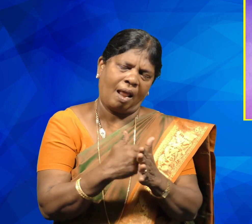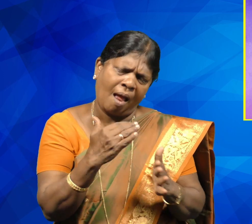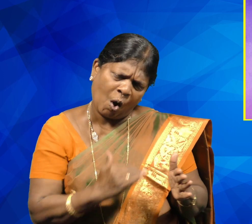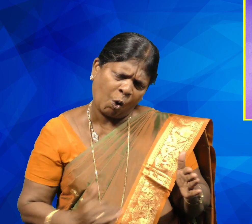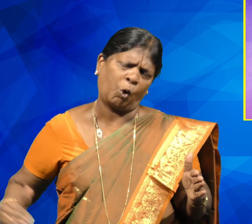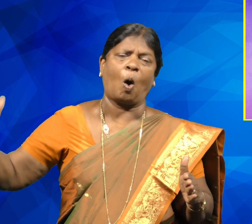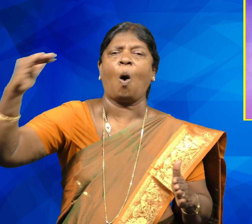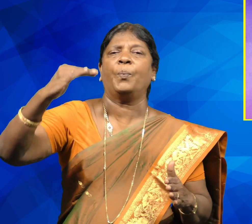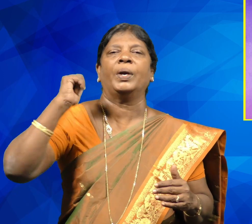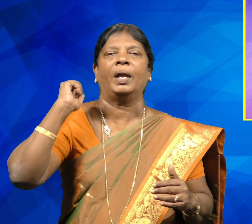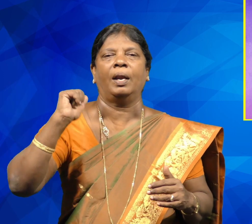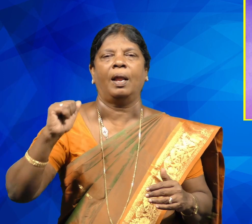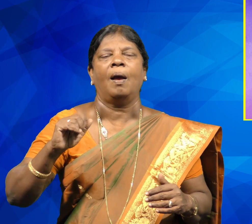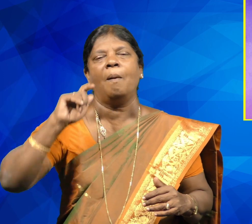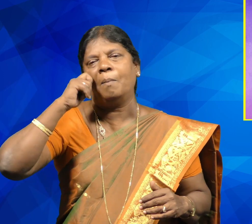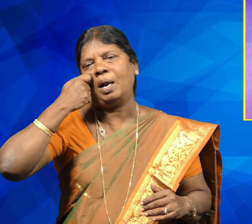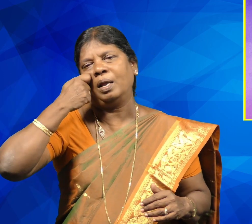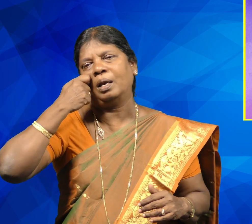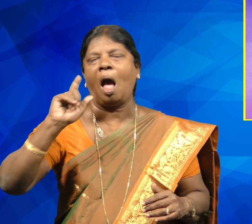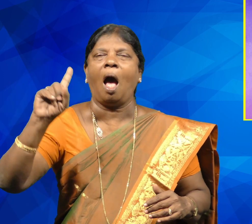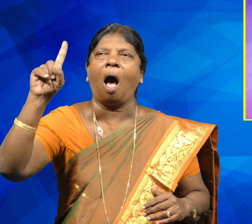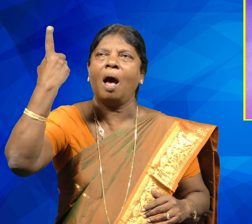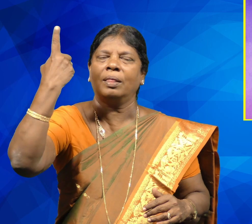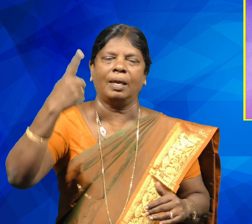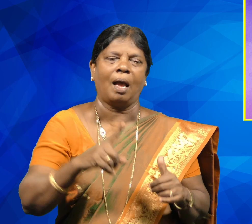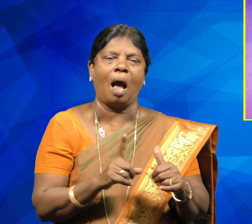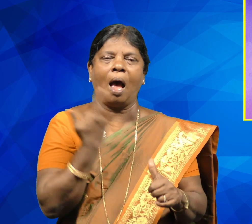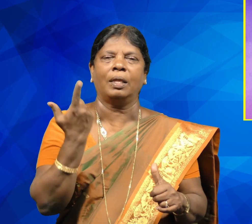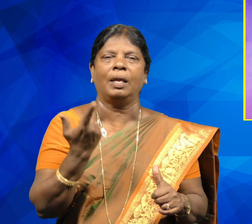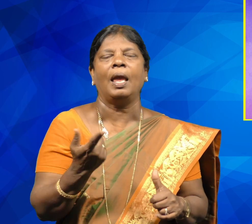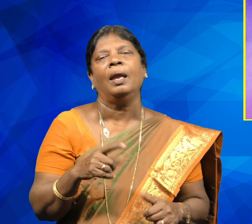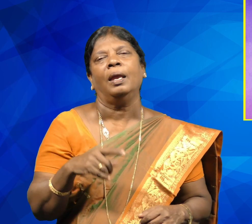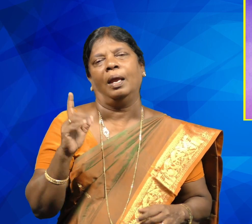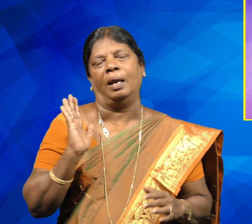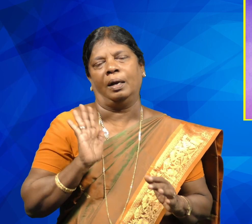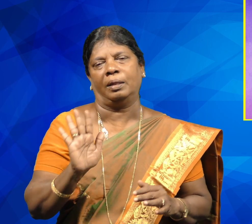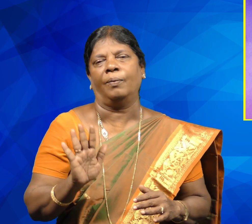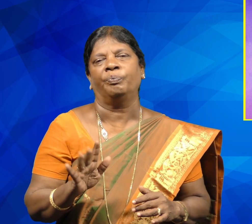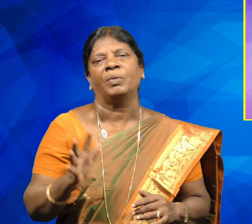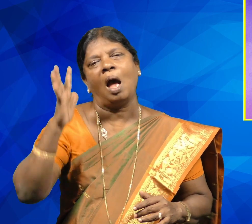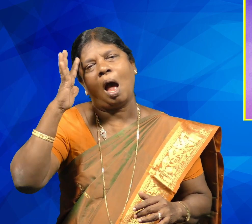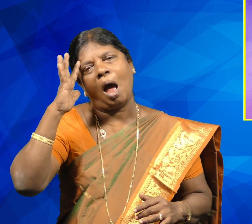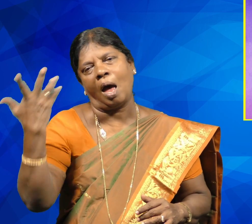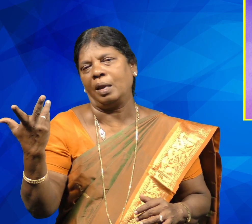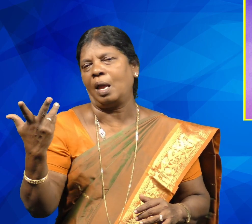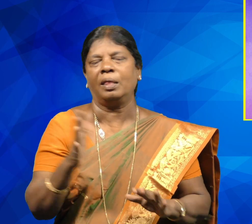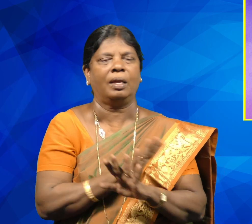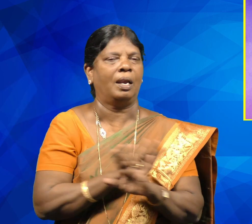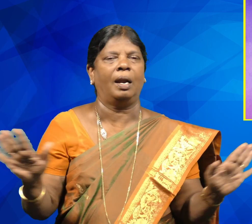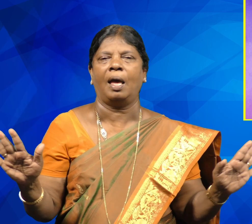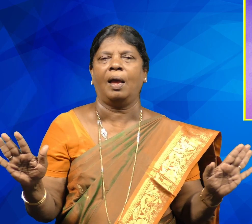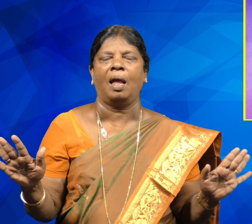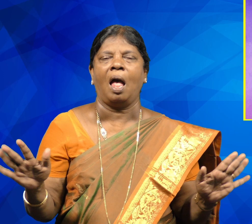விபத்து என்னவென்று கேட்டால் மனுக்குலத்தின் வரலாறிலே ஆதியிலே நடந்த ஒரு விபத்து. அது